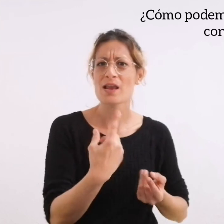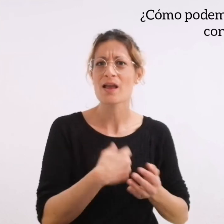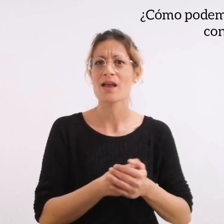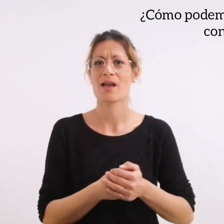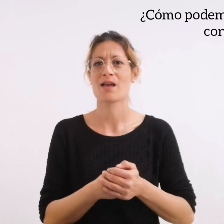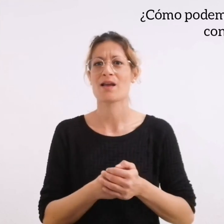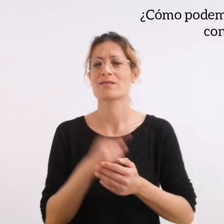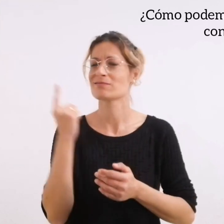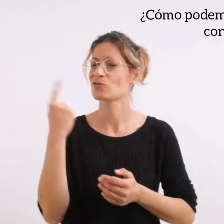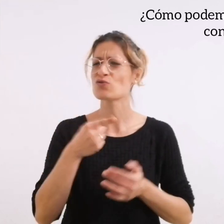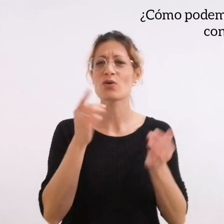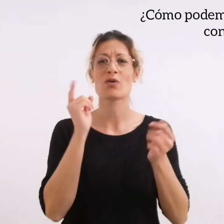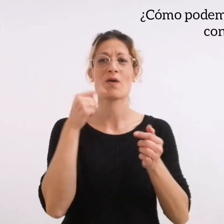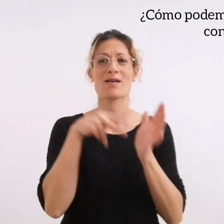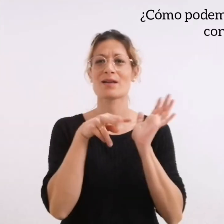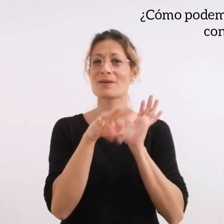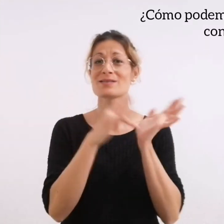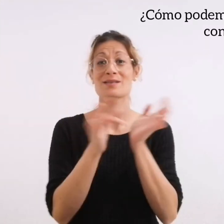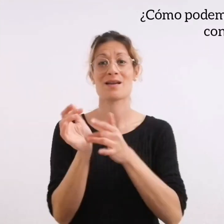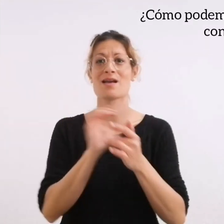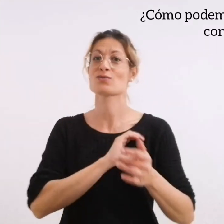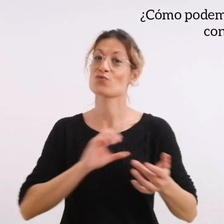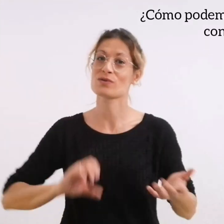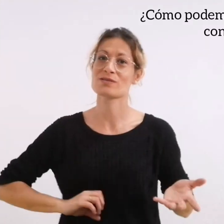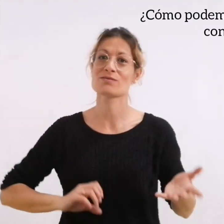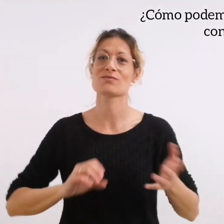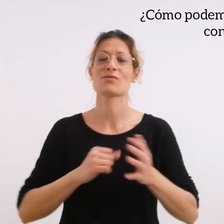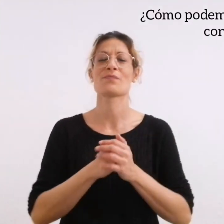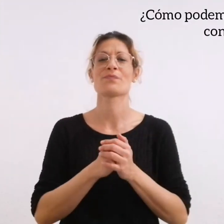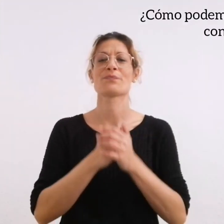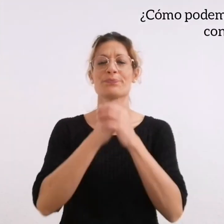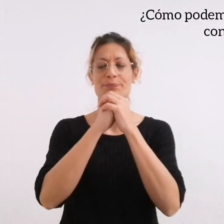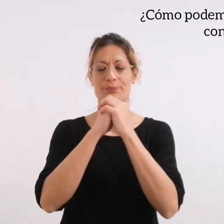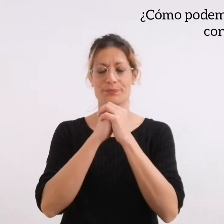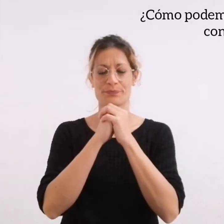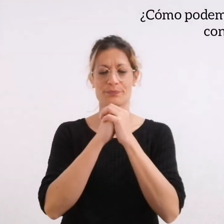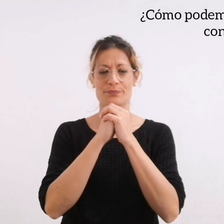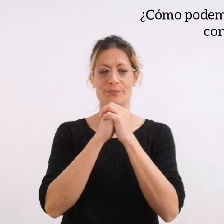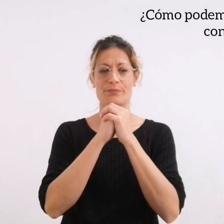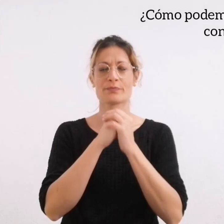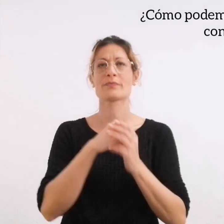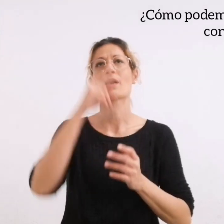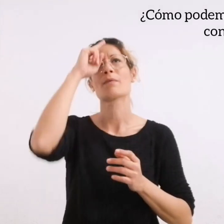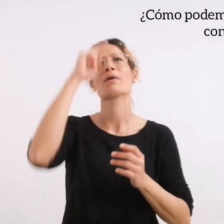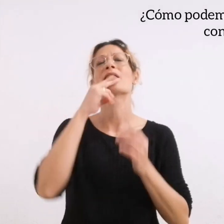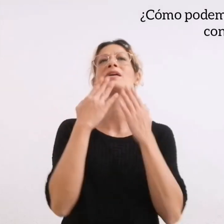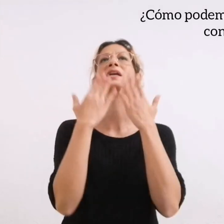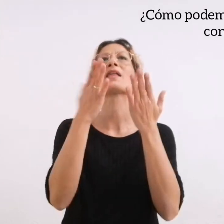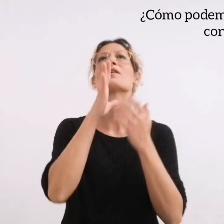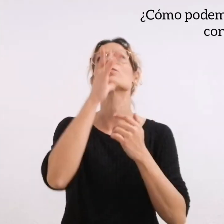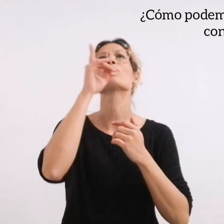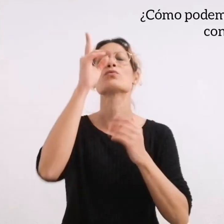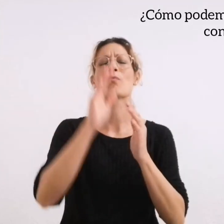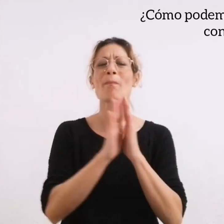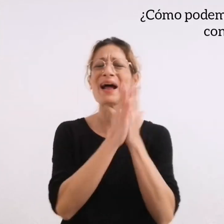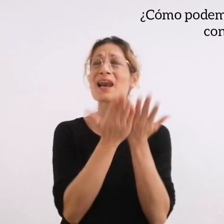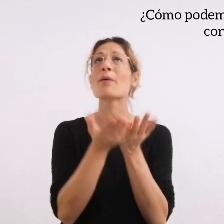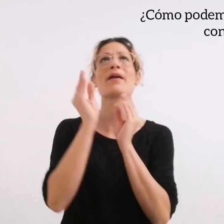Jesucristo. Vamos a orar. Padre, te damos gracias por tu palabra que es viva y eficaz. Te damos gracias porque